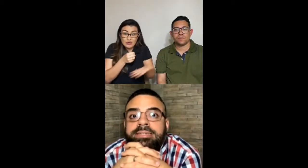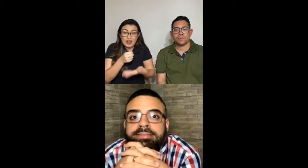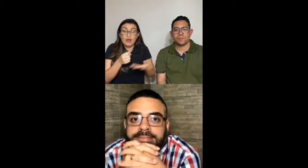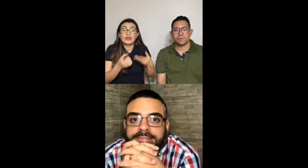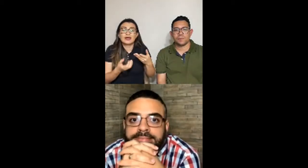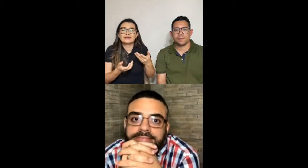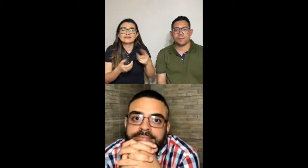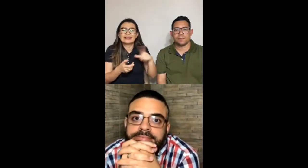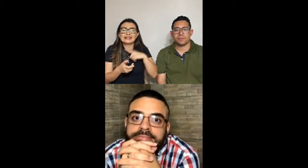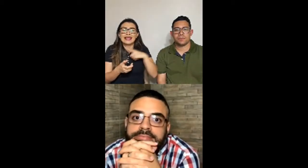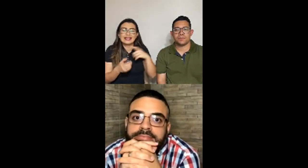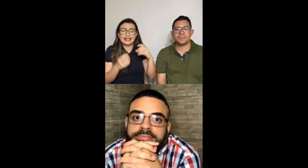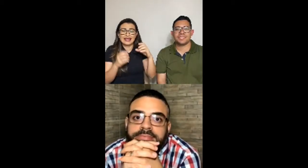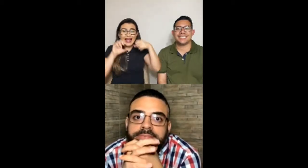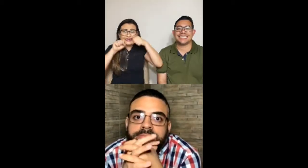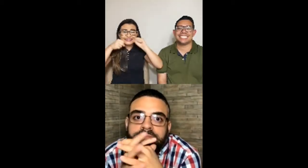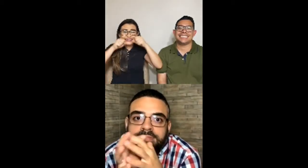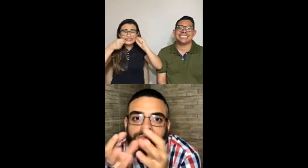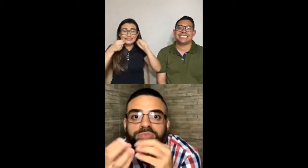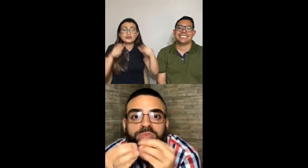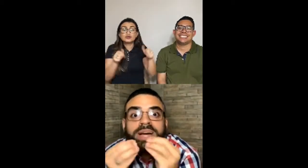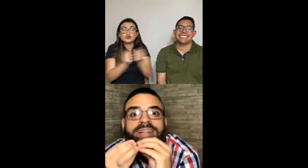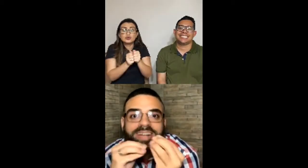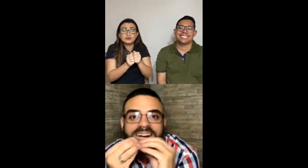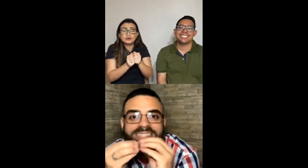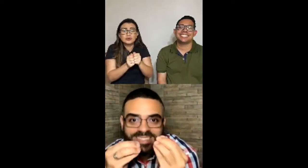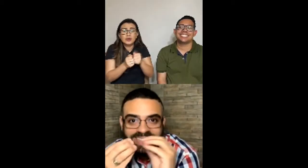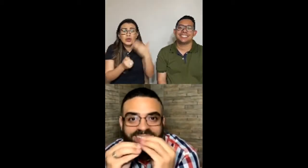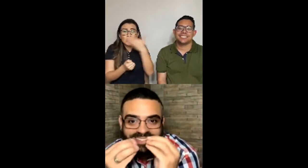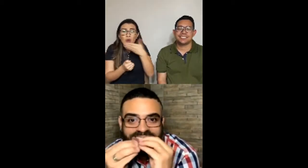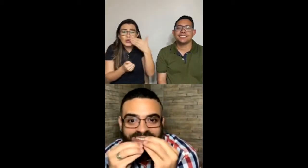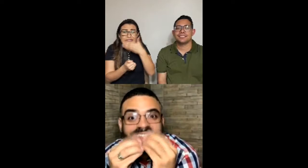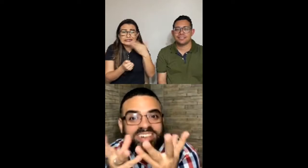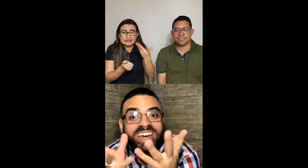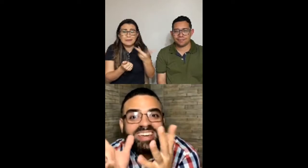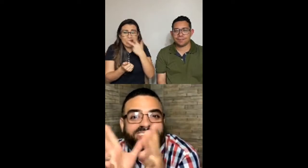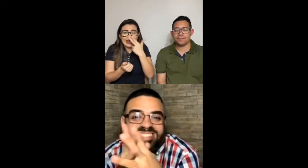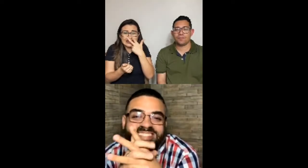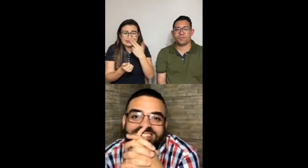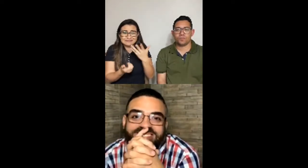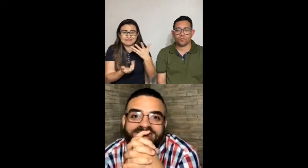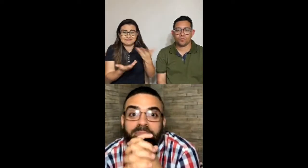de feijoada, o caldo do feijão preto é melado de cana.